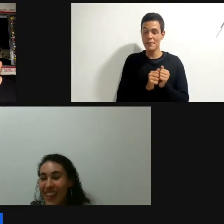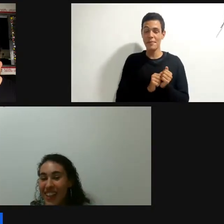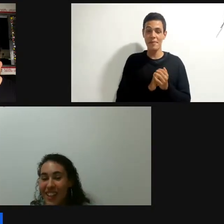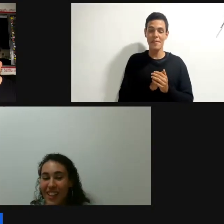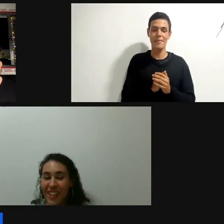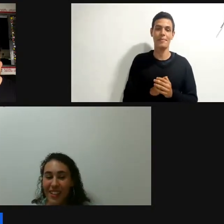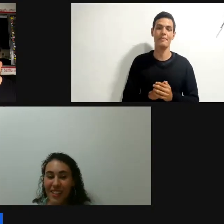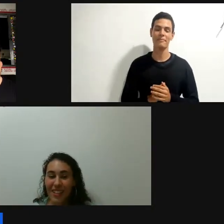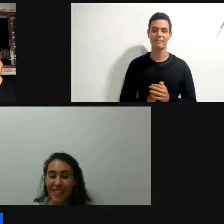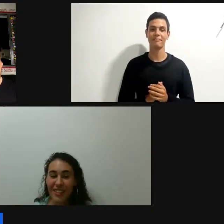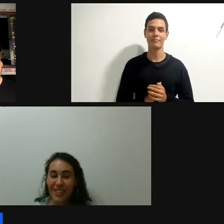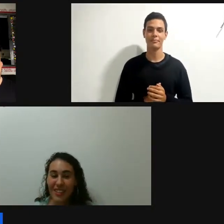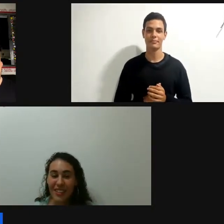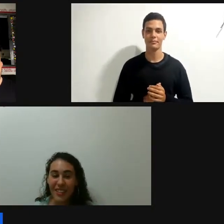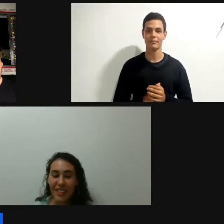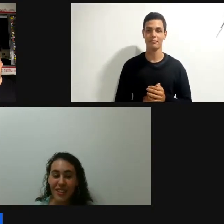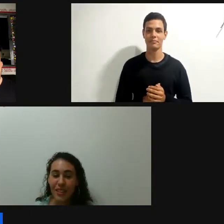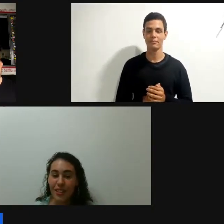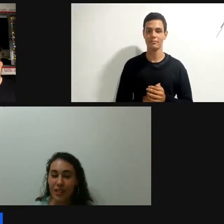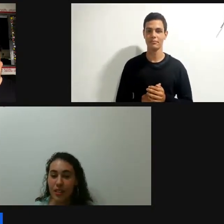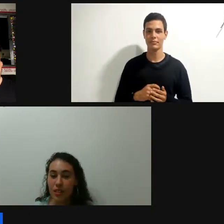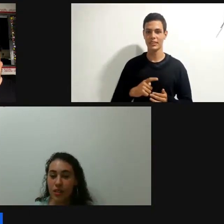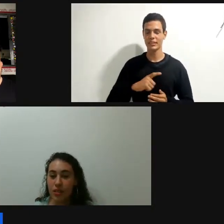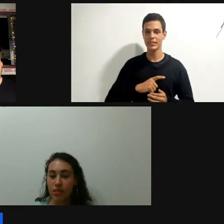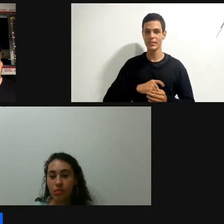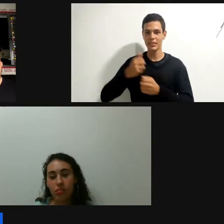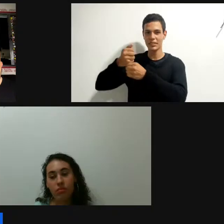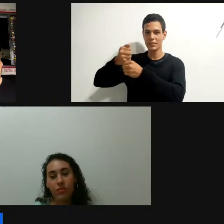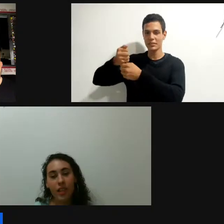O impostor anônimo mandou outro aqui.